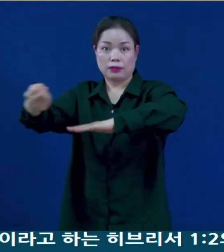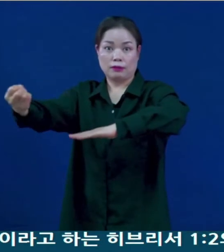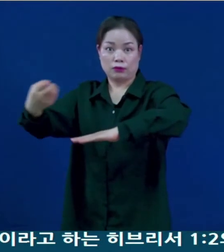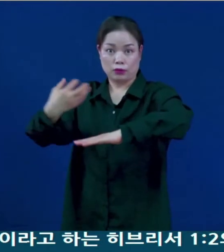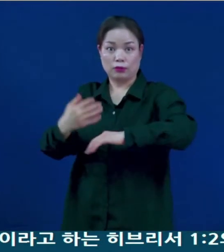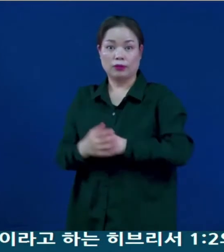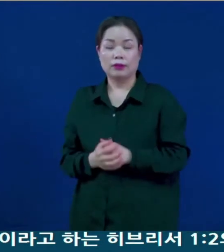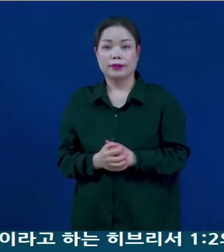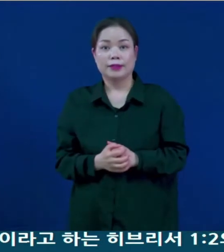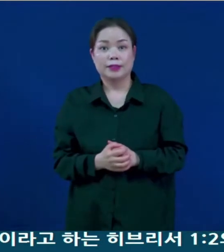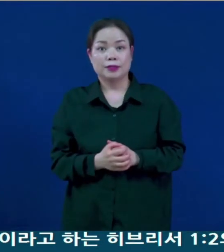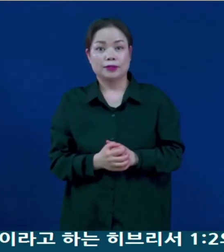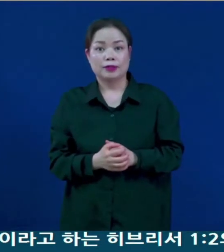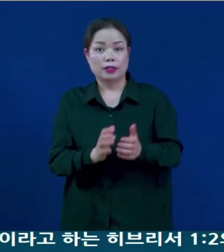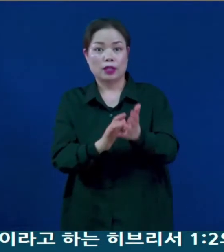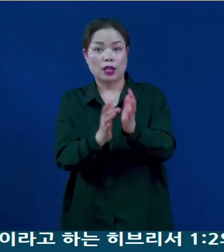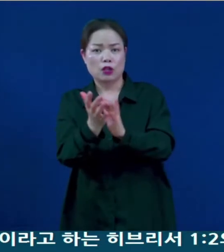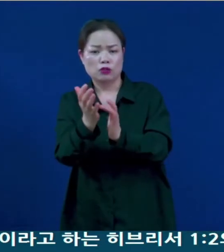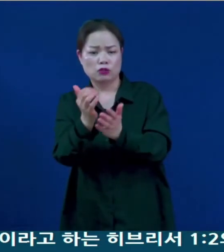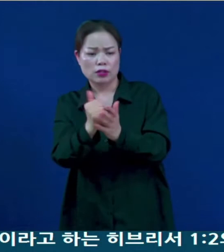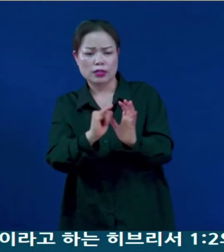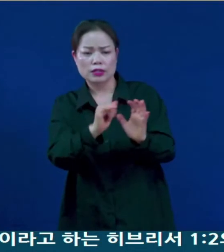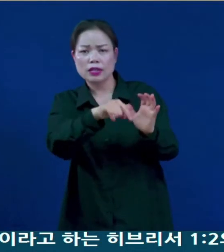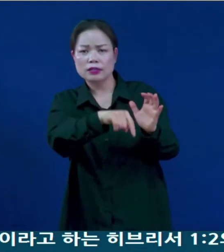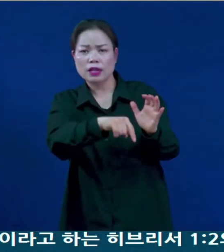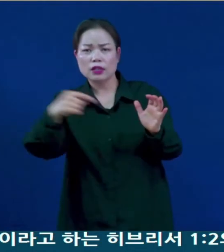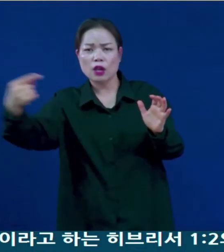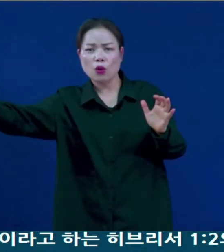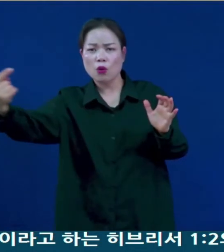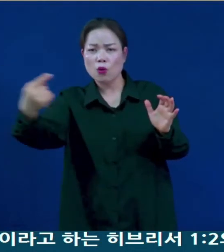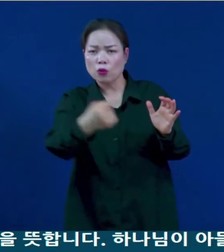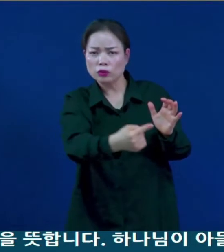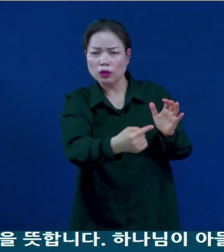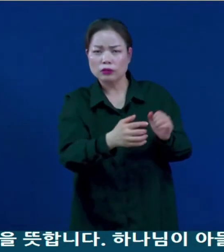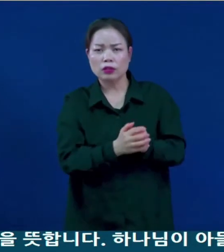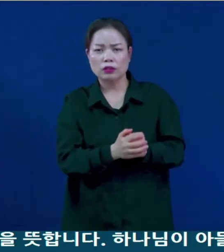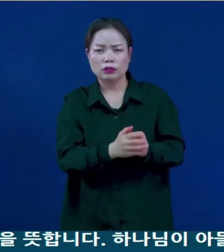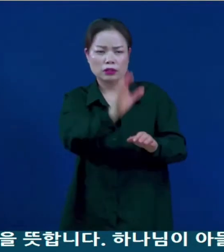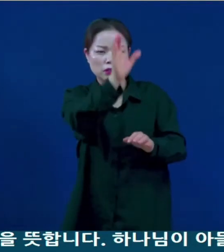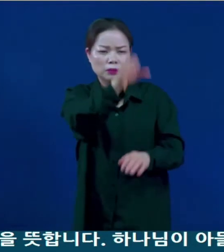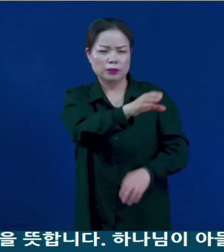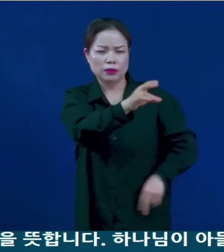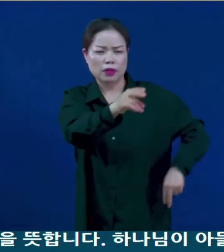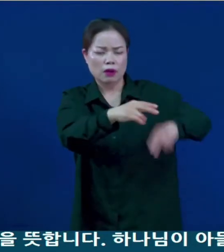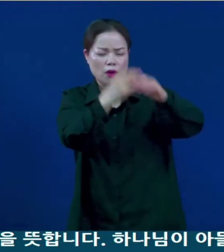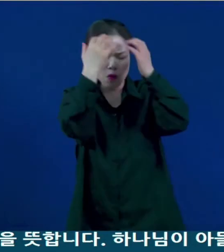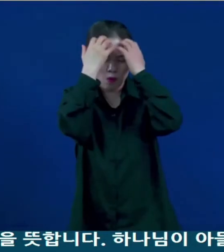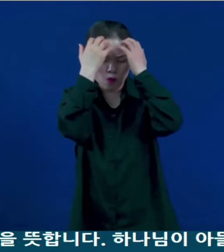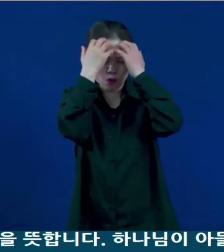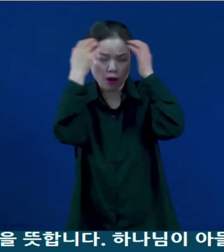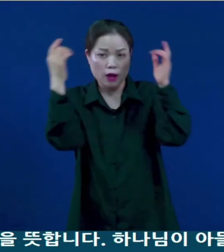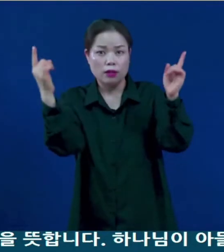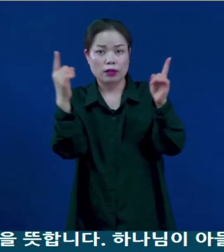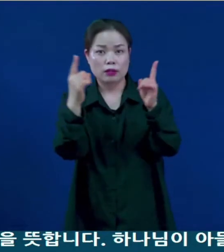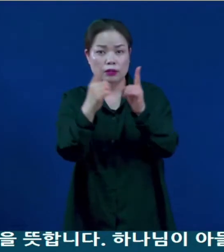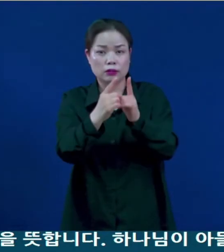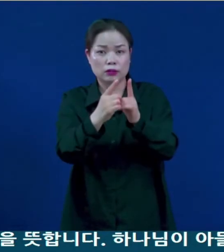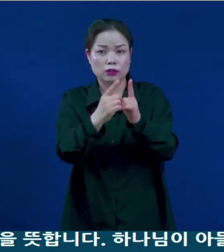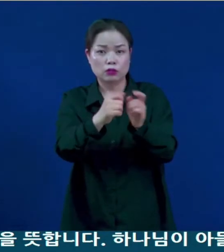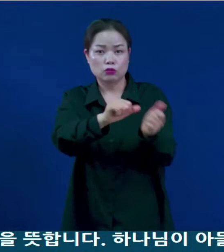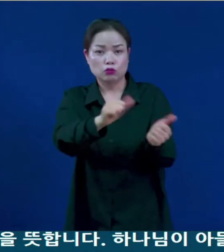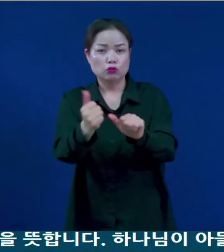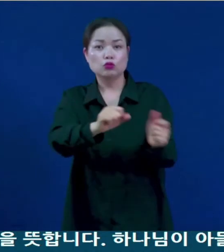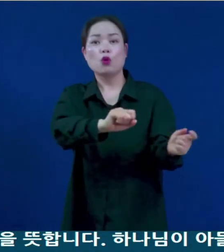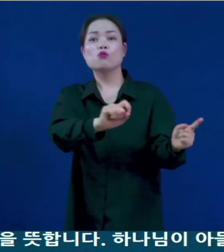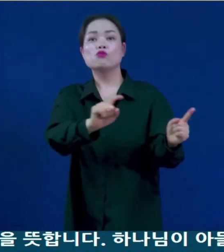합니다. 예수께서 세상에 오셔서 십자가에서 고난을 당하여 죽으시고 부활하신 사건은 이